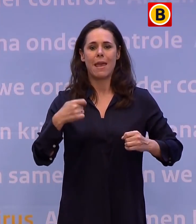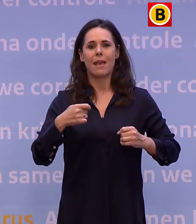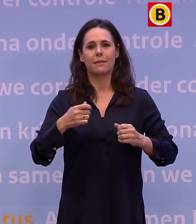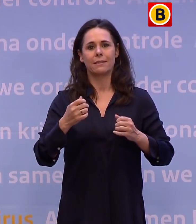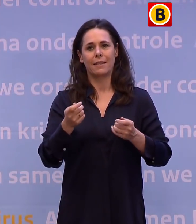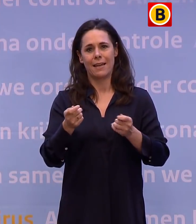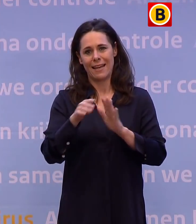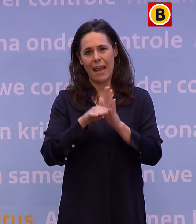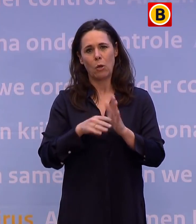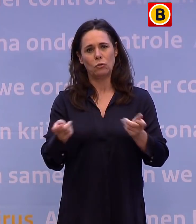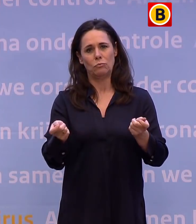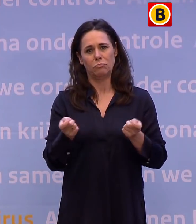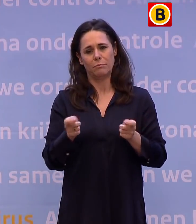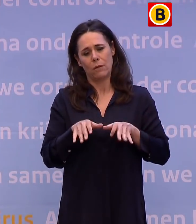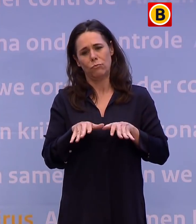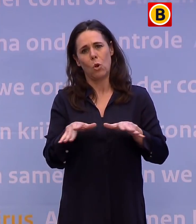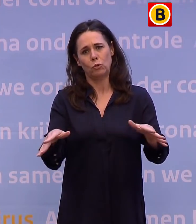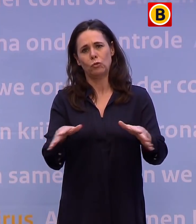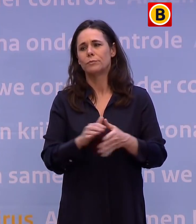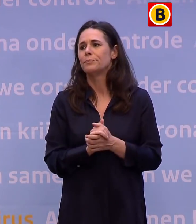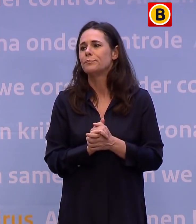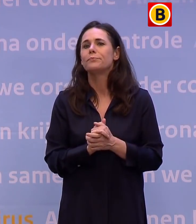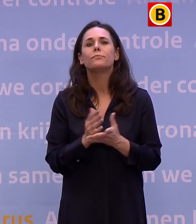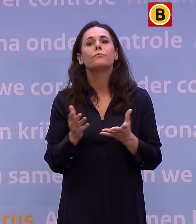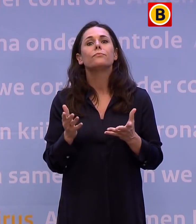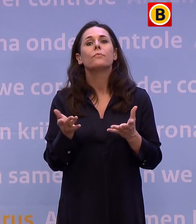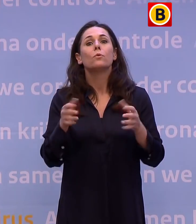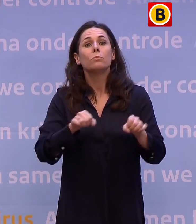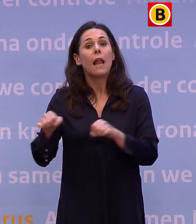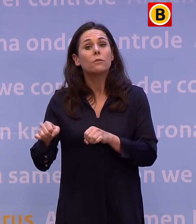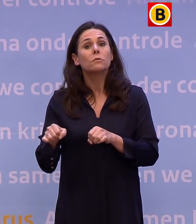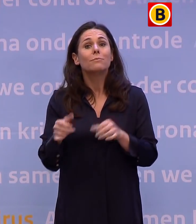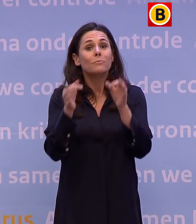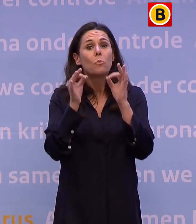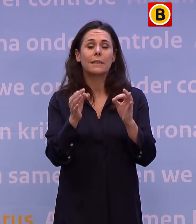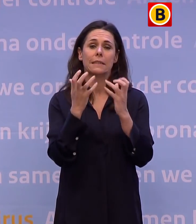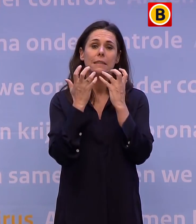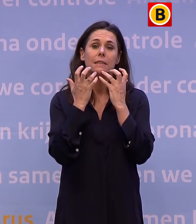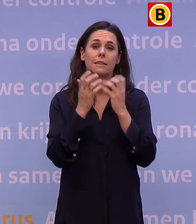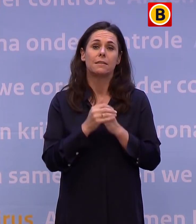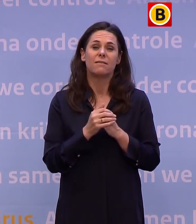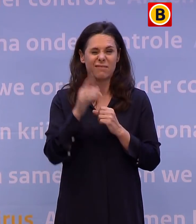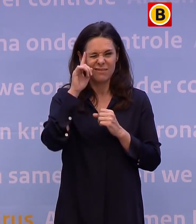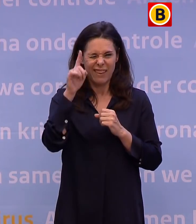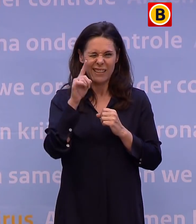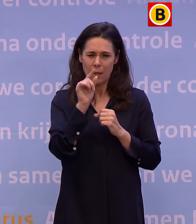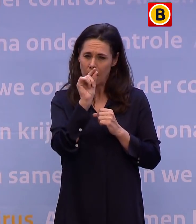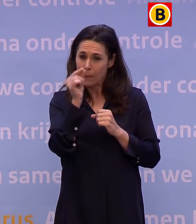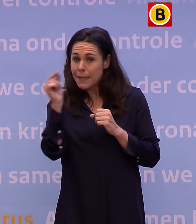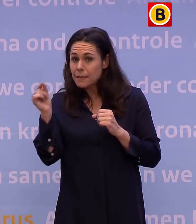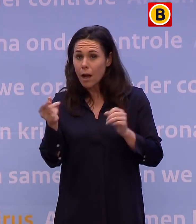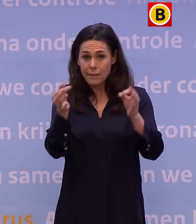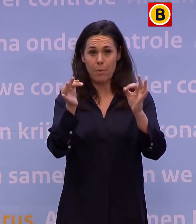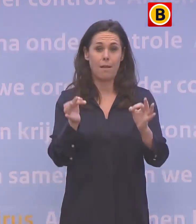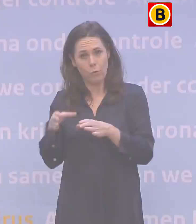Ik wil onze besluiten van vandaag zo precies mogelijk toelichten. Omdat we weten dat details belangrijk zijn voor